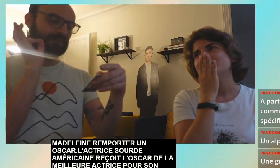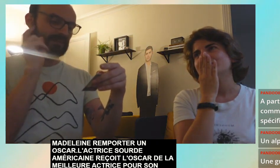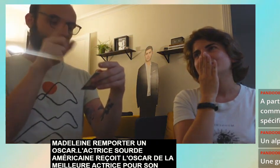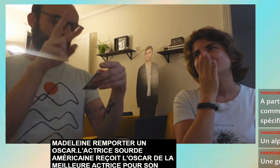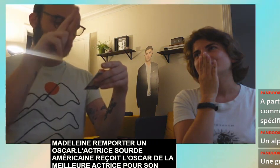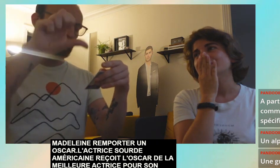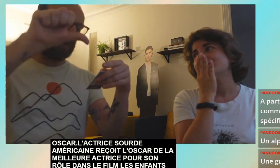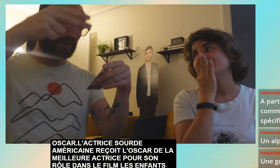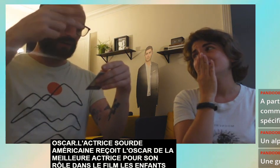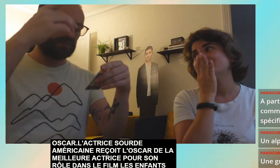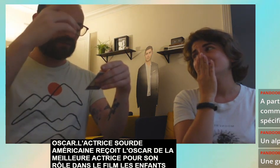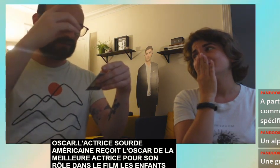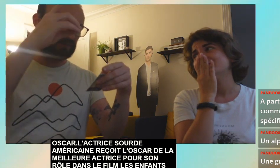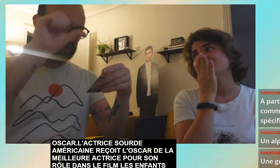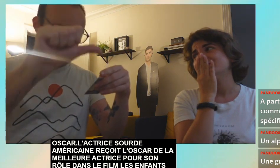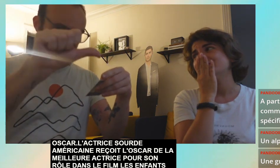Silence de Rhonda